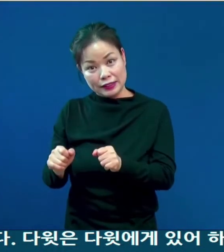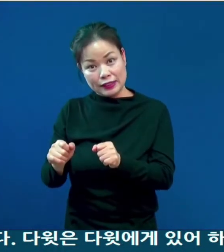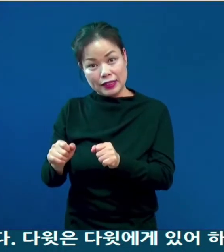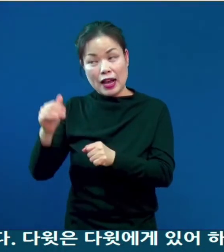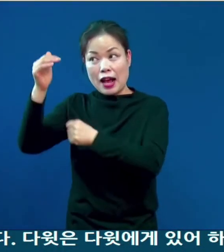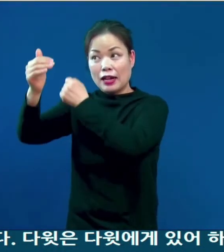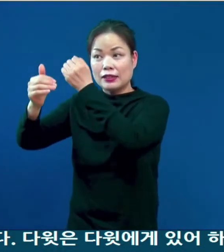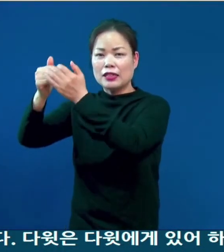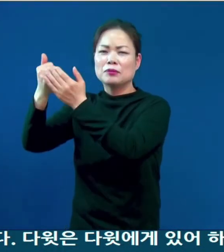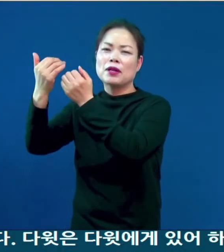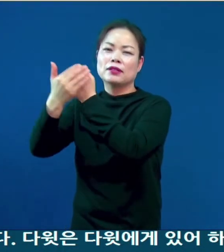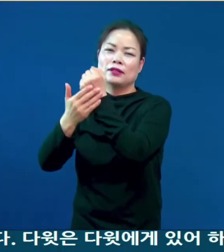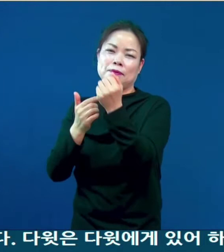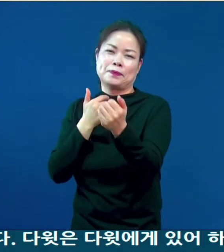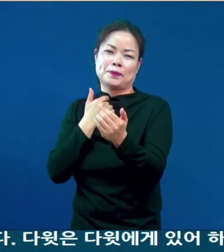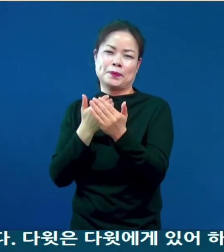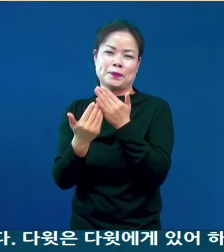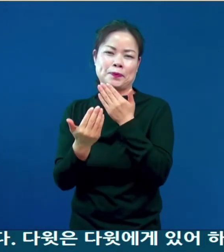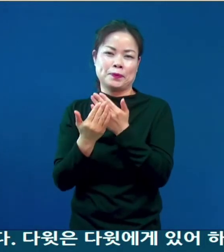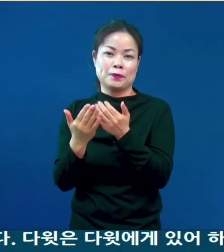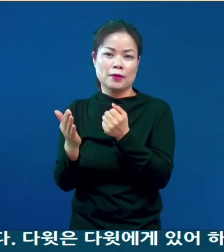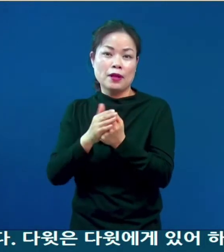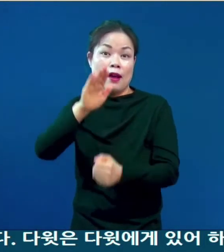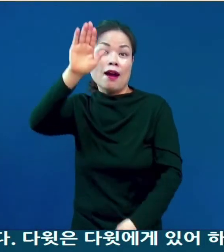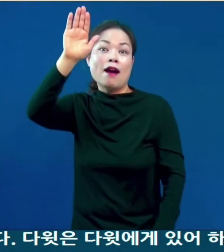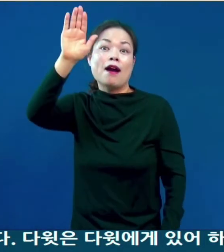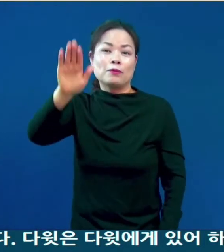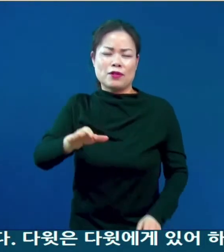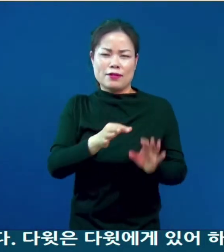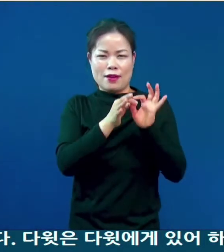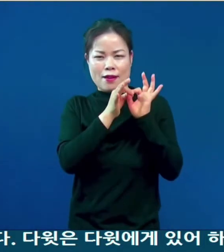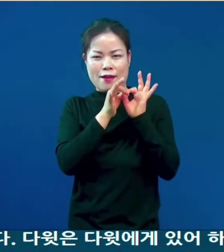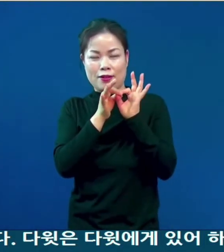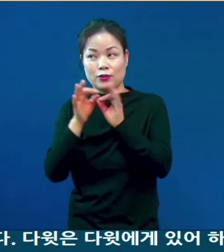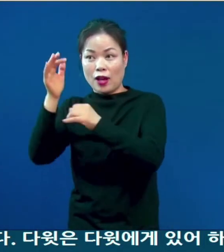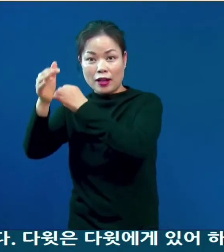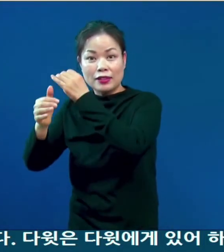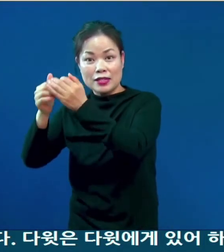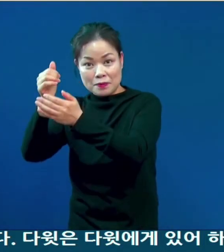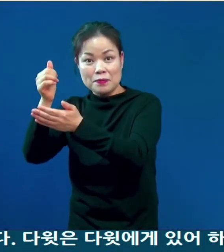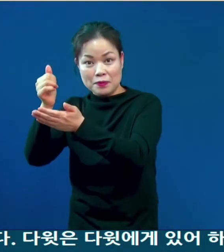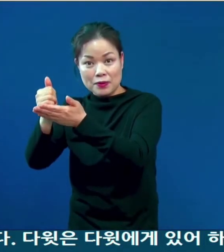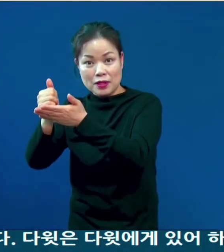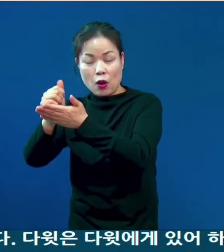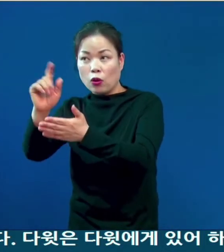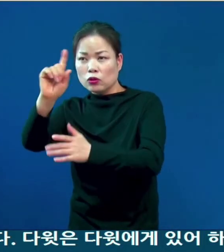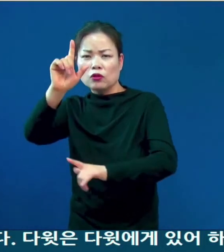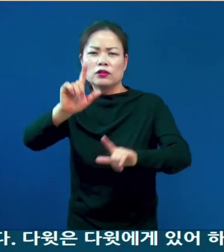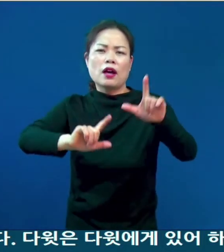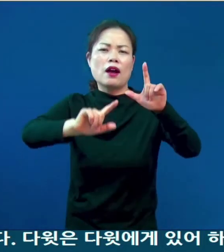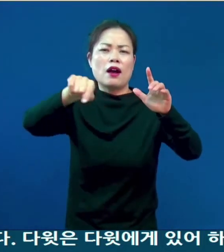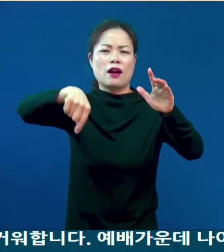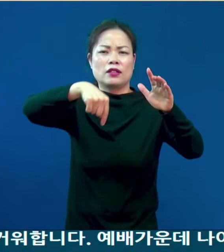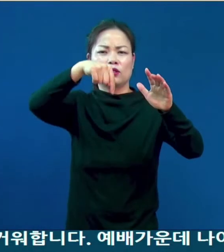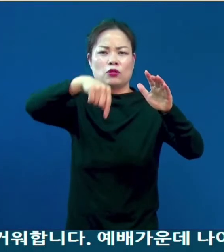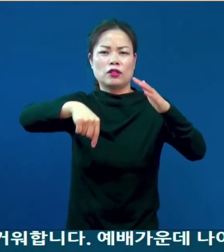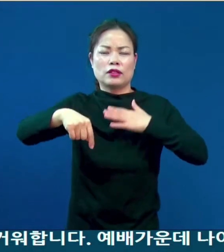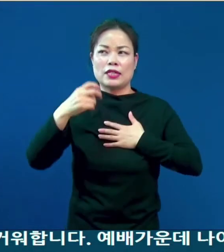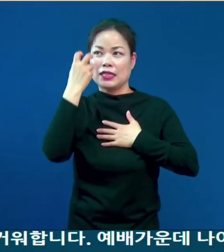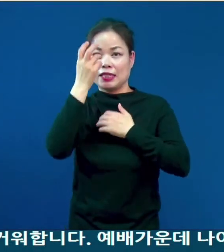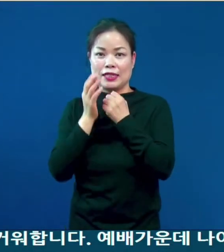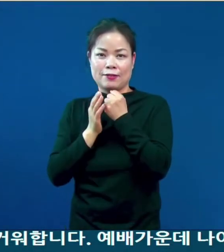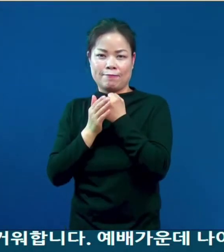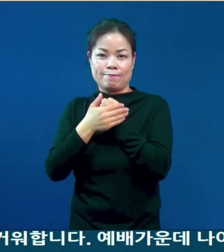그 하나님의 은혜를 경험했기 때문에 앞으로도 계속해서 하나님께서 어떤 상황 가운데서도 나를